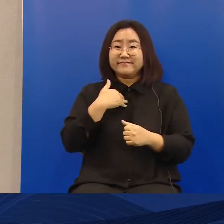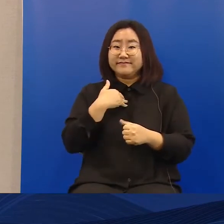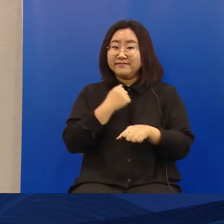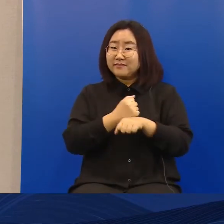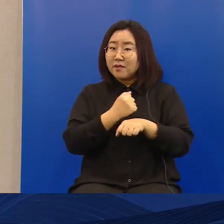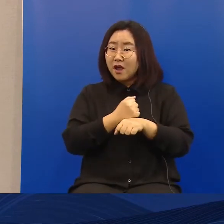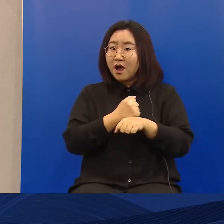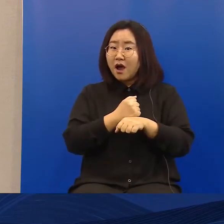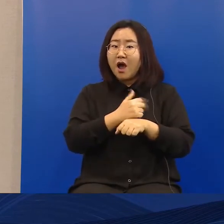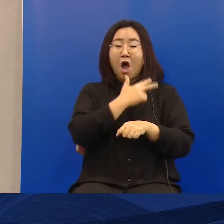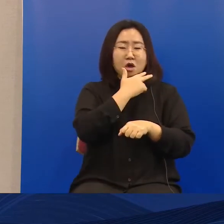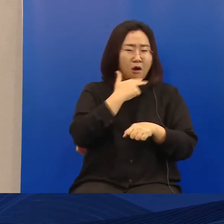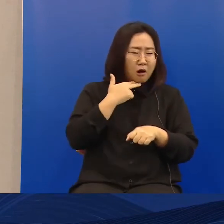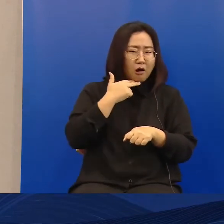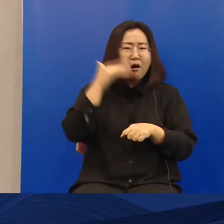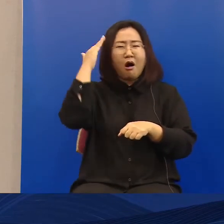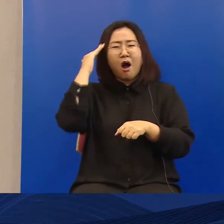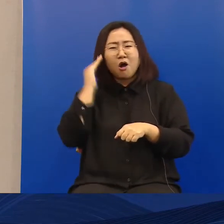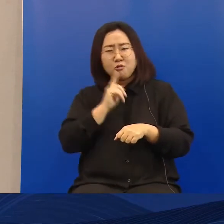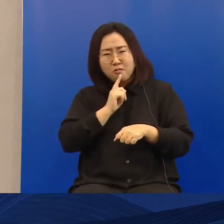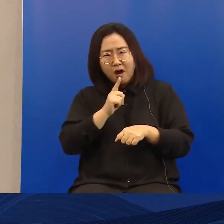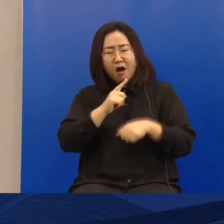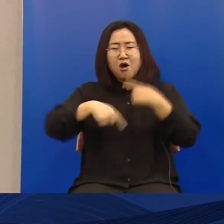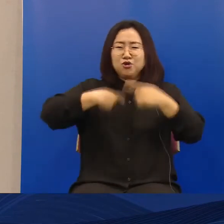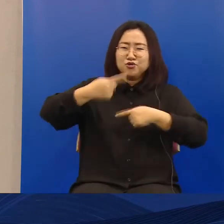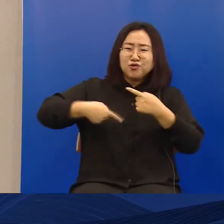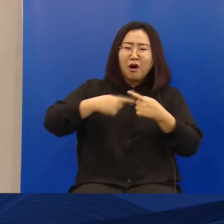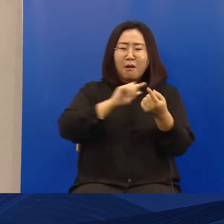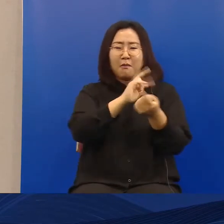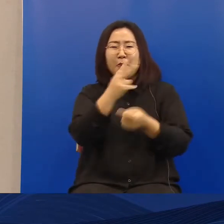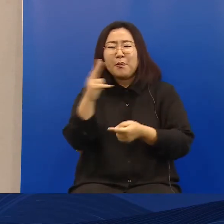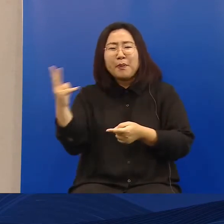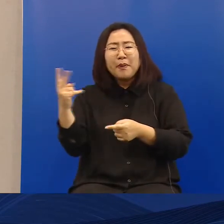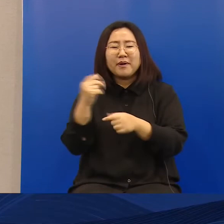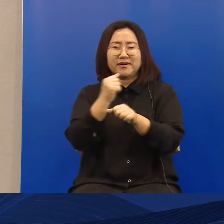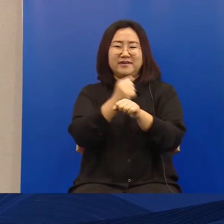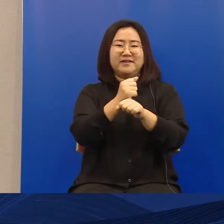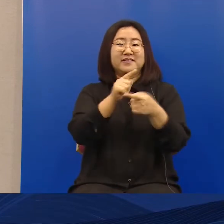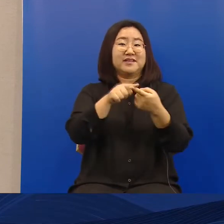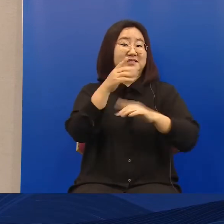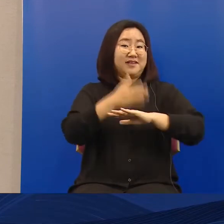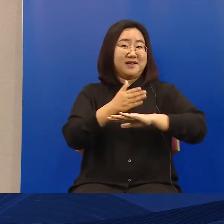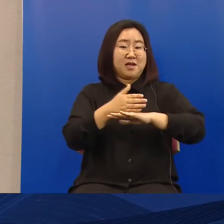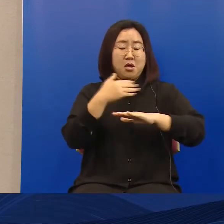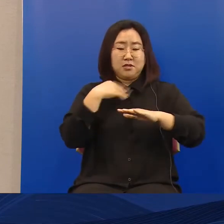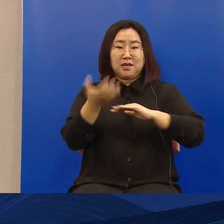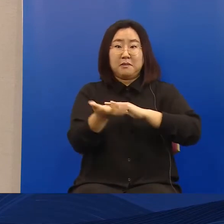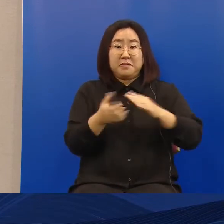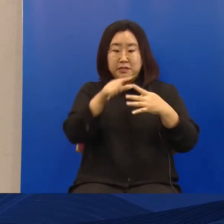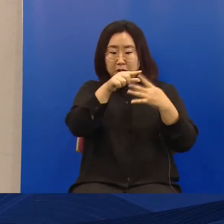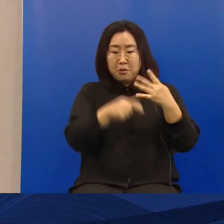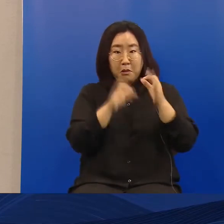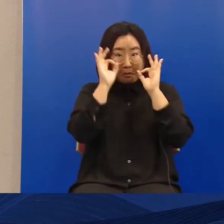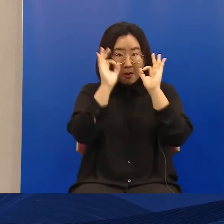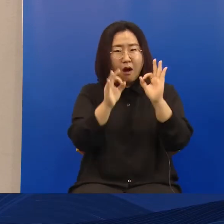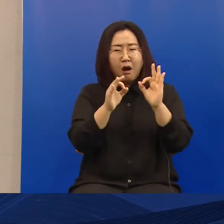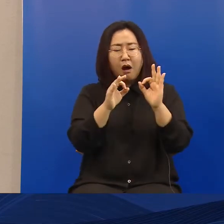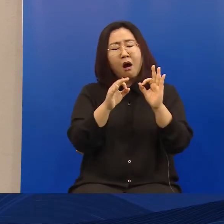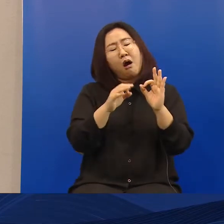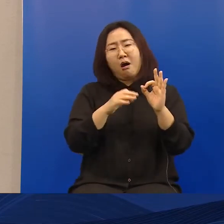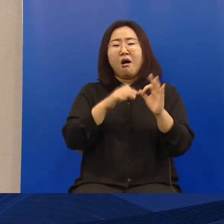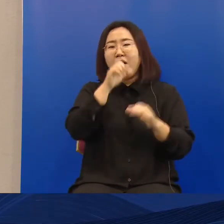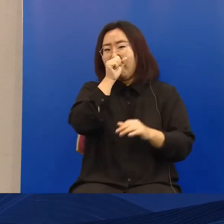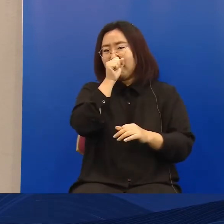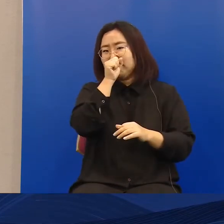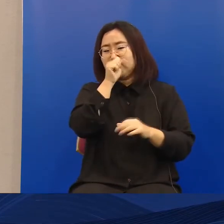하는 말을 영어에서 한국어, 한국어 수어로 강연을 통역을 해주시는데요. 감사합니다. 프로그램을 제가 읽어봤는데요. 굉장히 흥미로웠습니다.